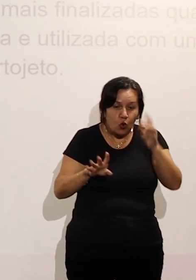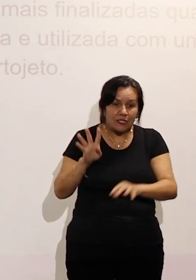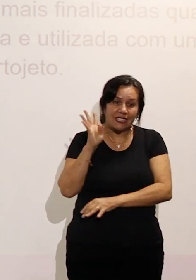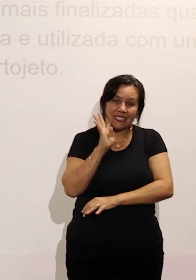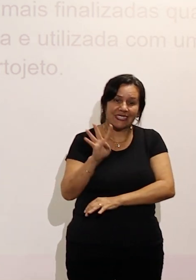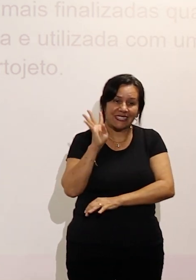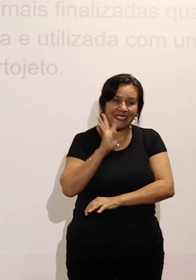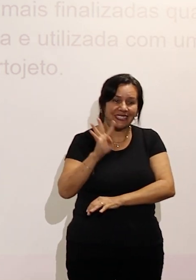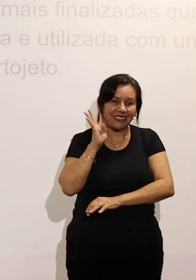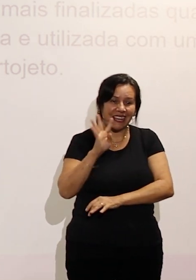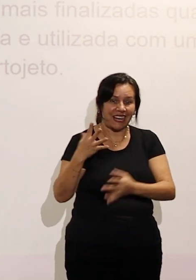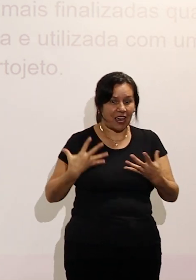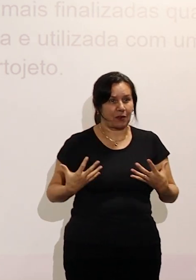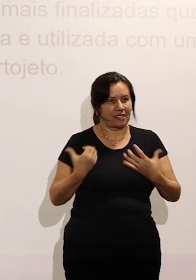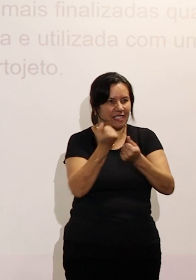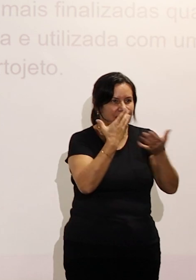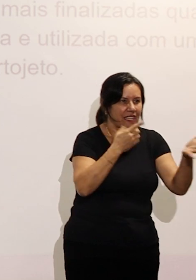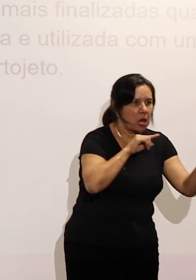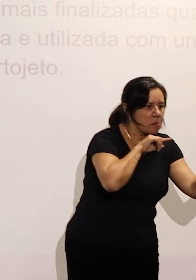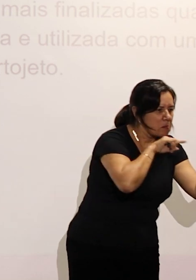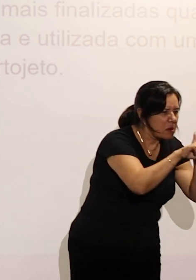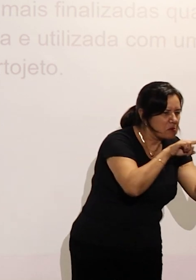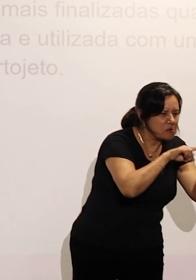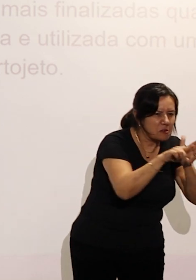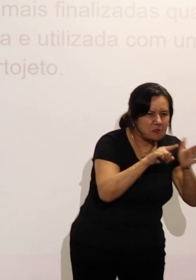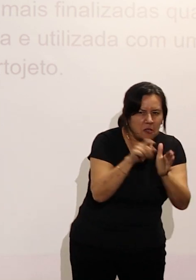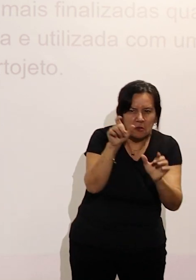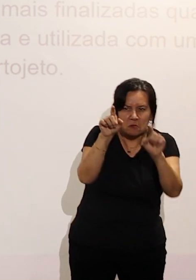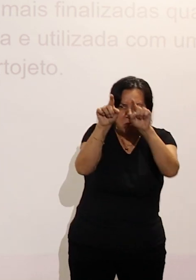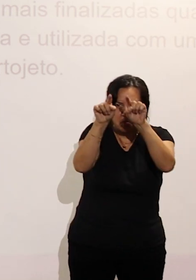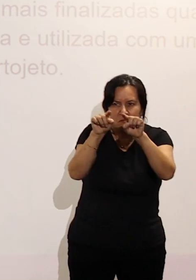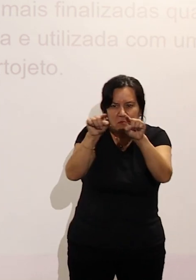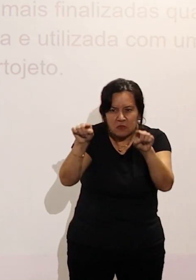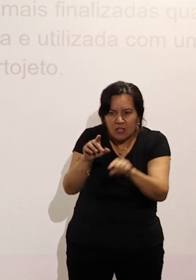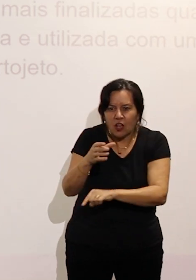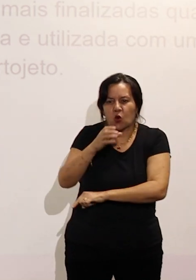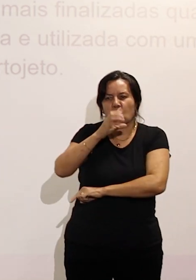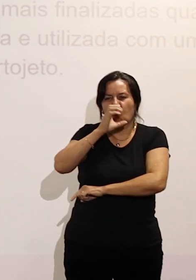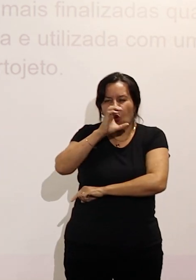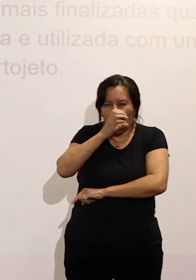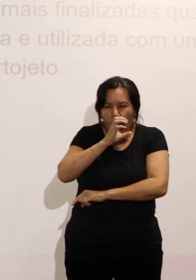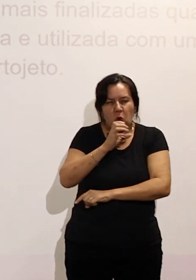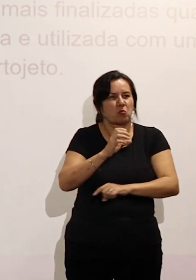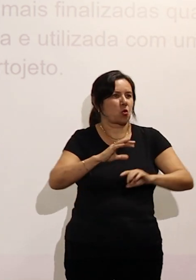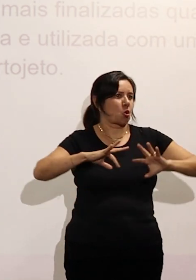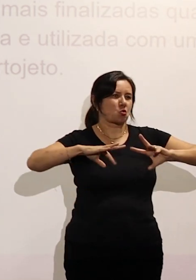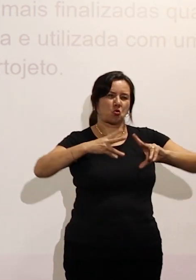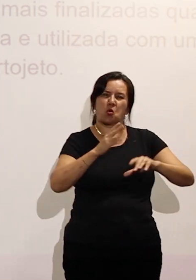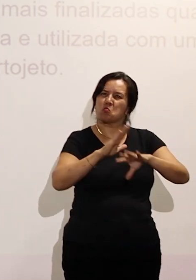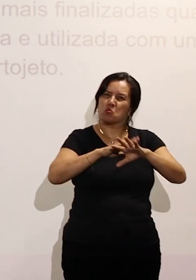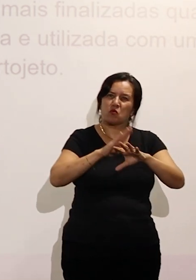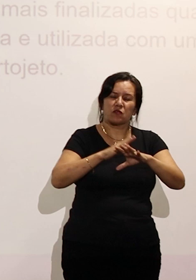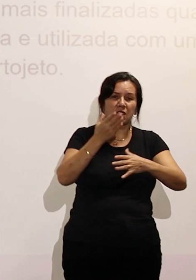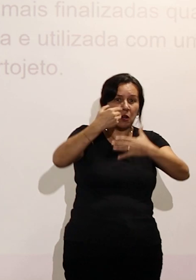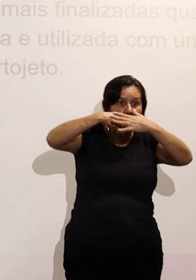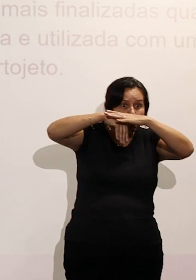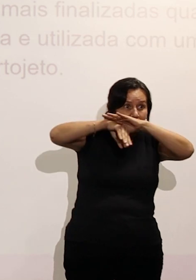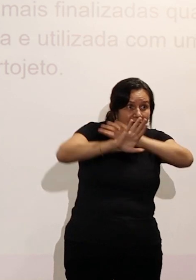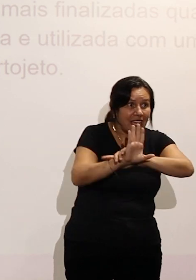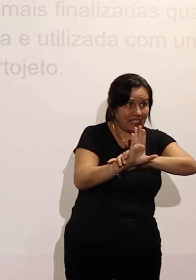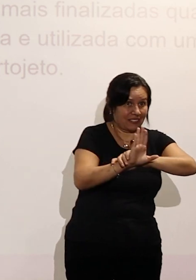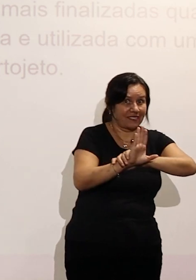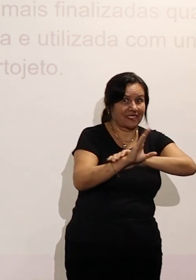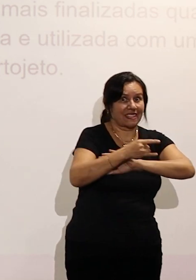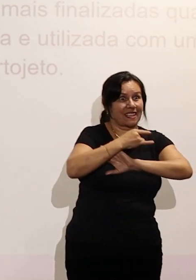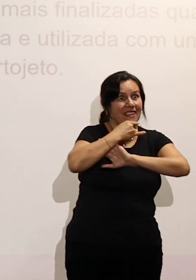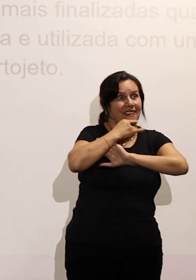fazer. Pesquisei referência de garrafa, de copo, de como fica a bebida dentro da garrafa. Então,